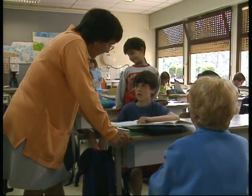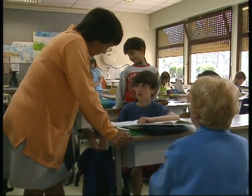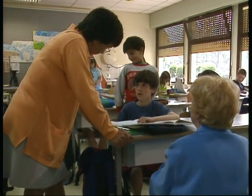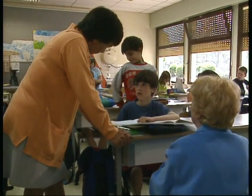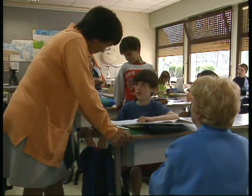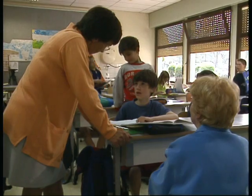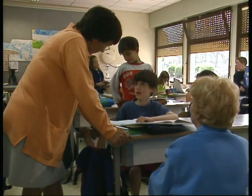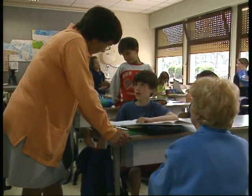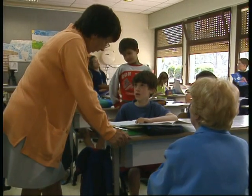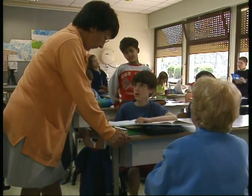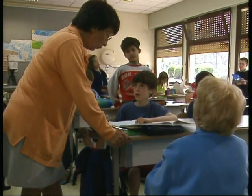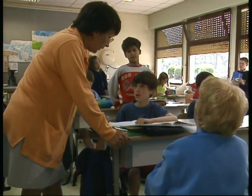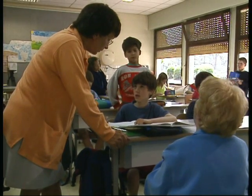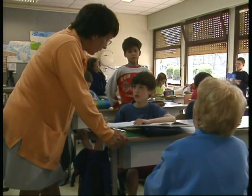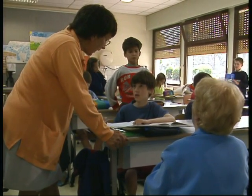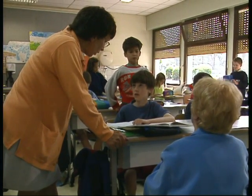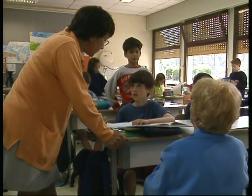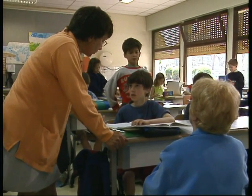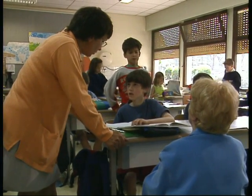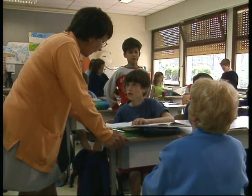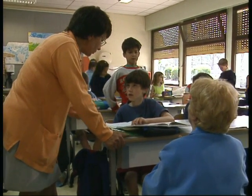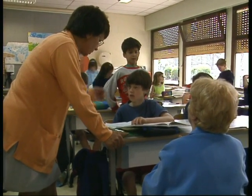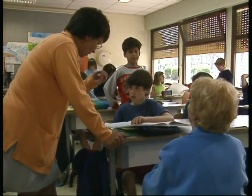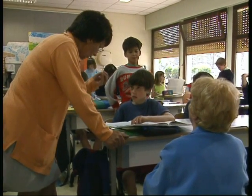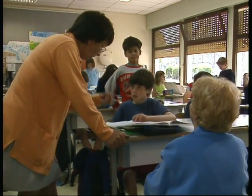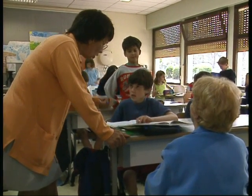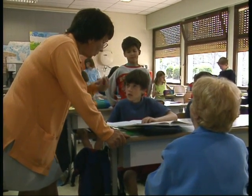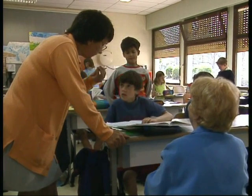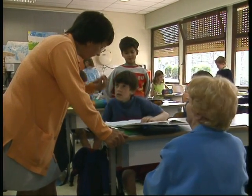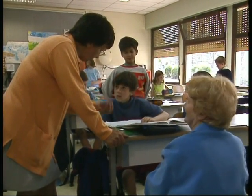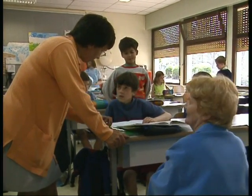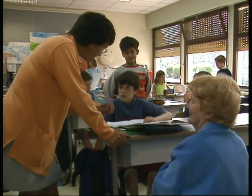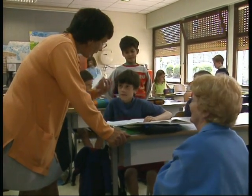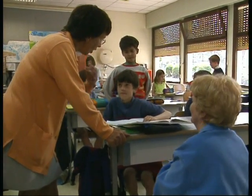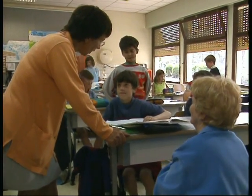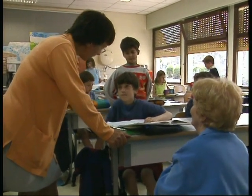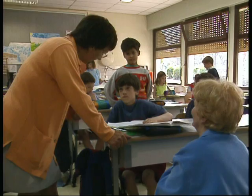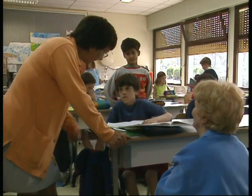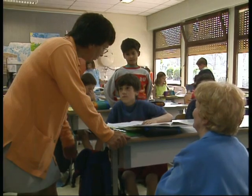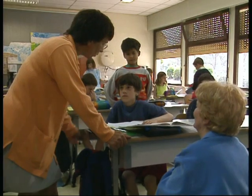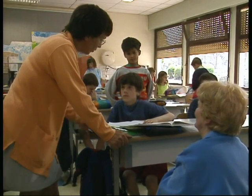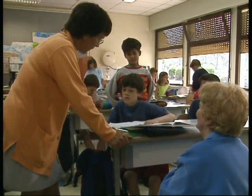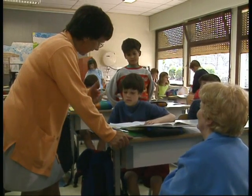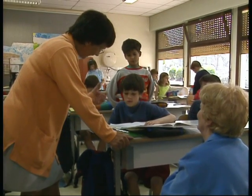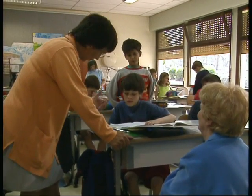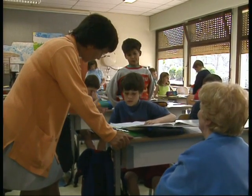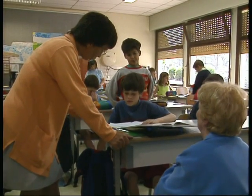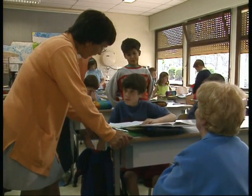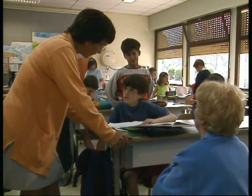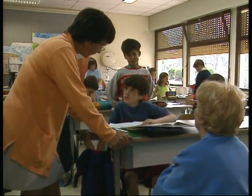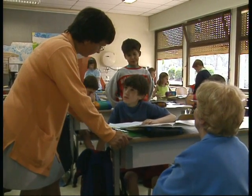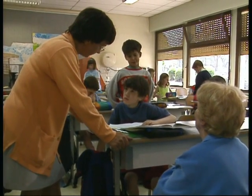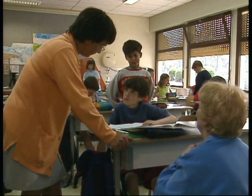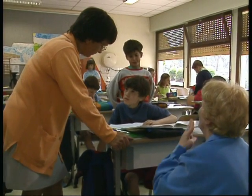il s'appelait. Ben oui. Alors, si tu gardes seulement le déterminant et le nom, qu'est-ce